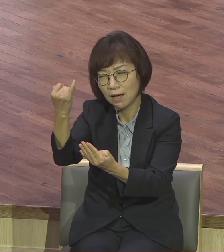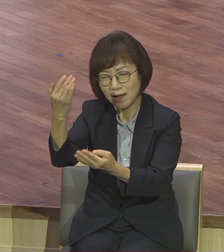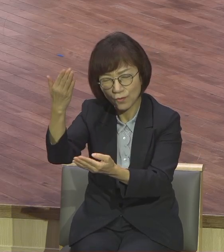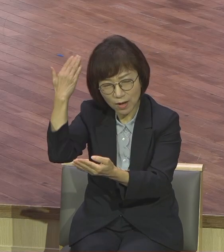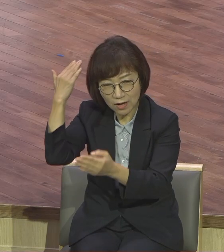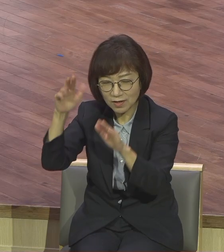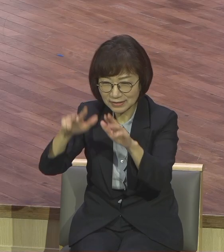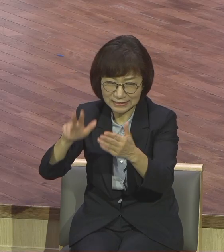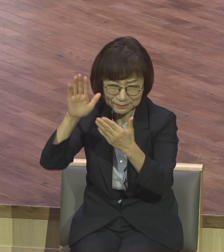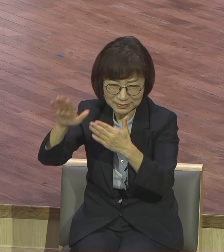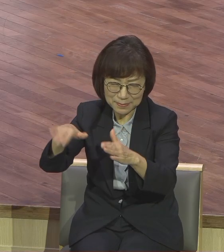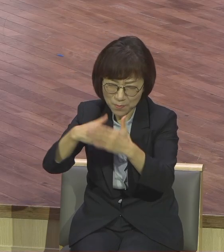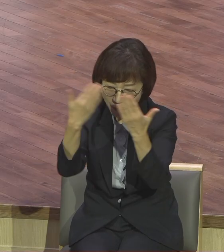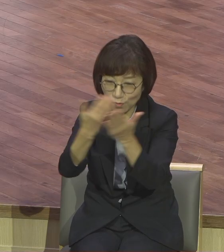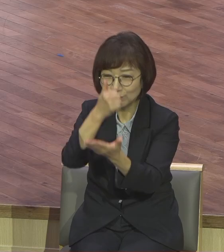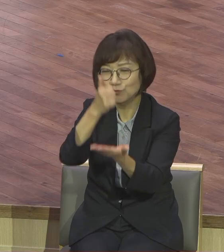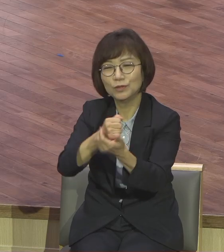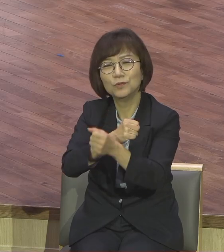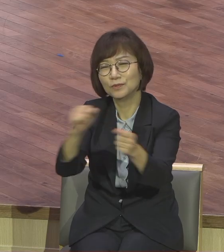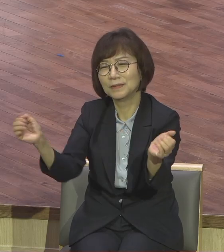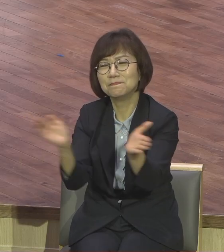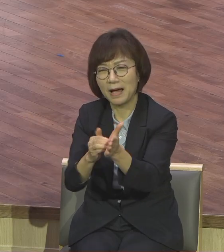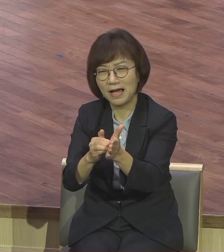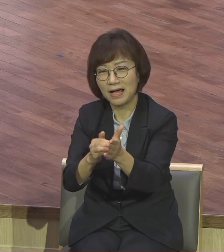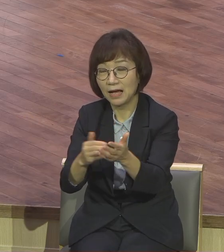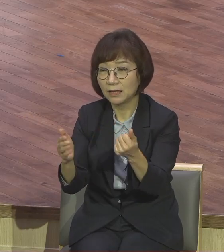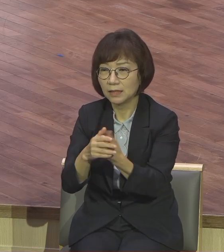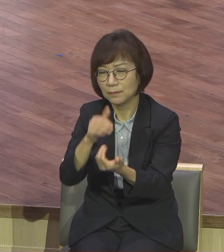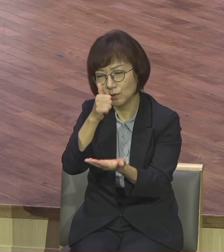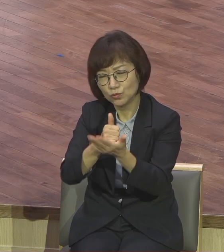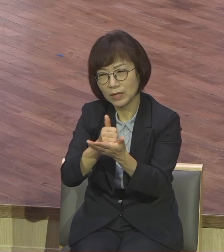때문에 누님은 죄인이 아니고 의인입니다.